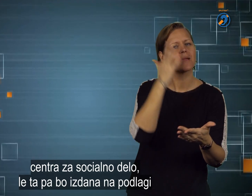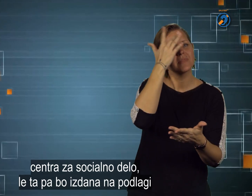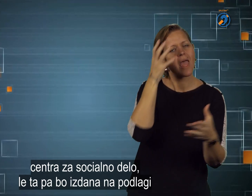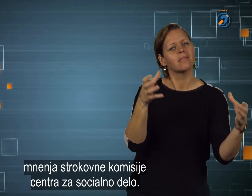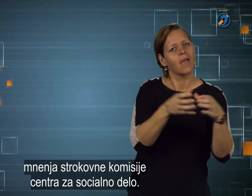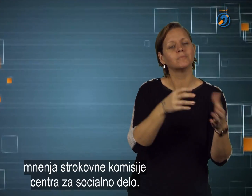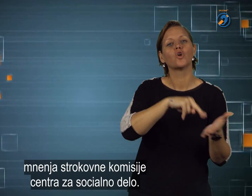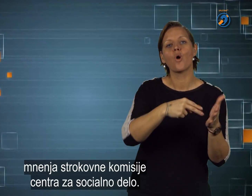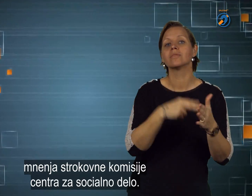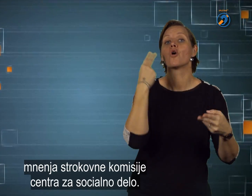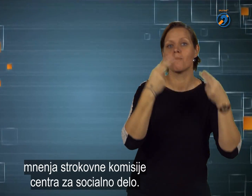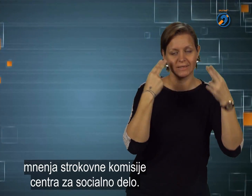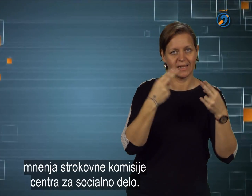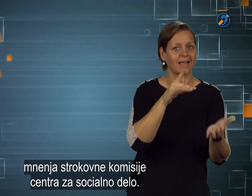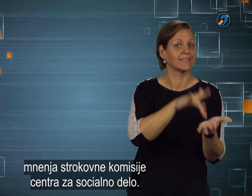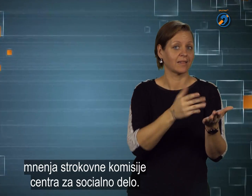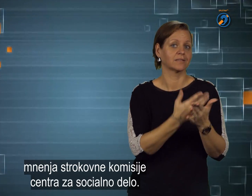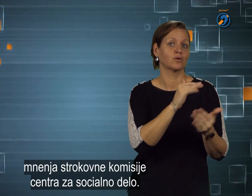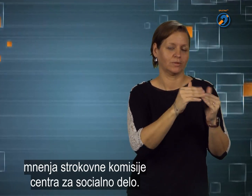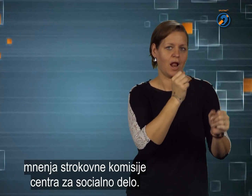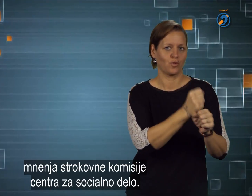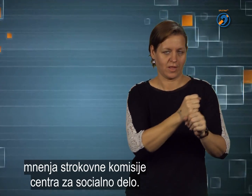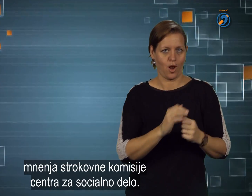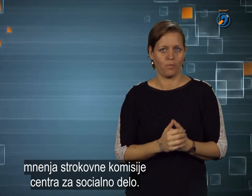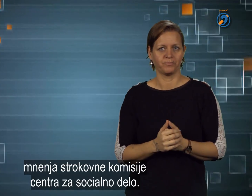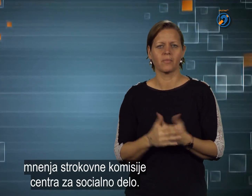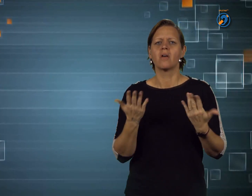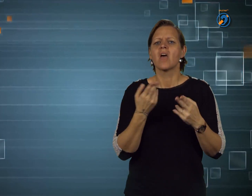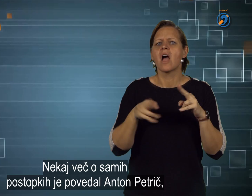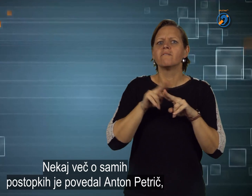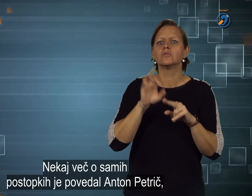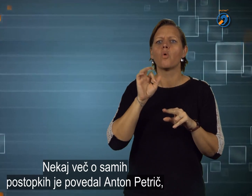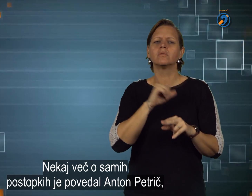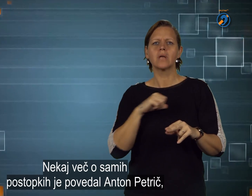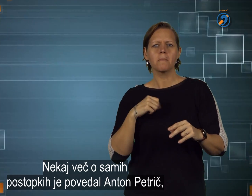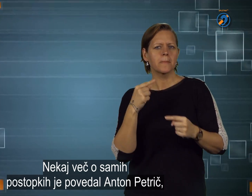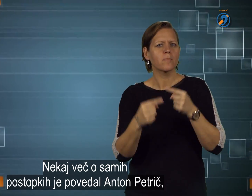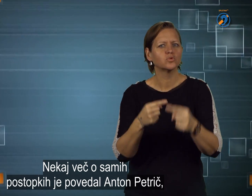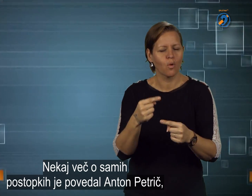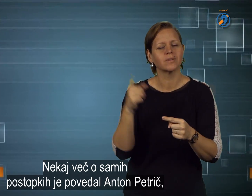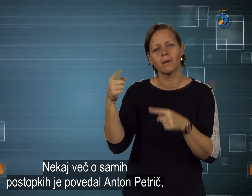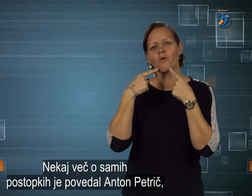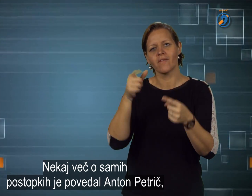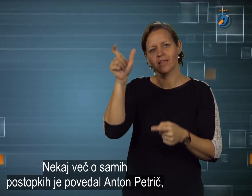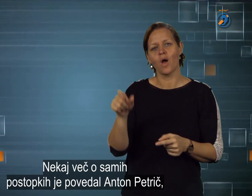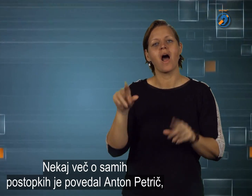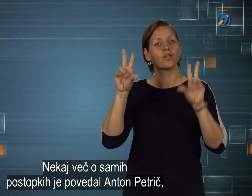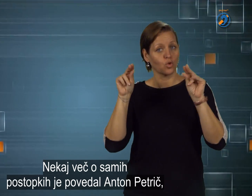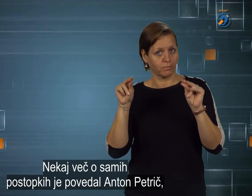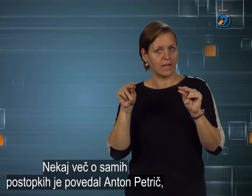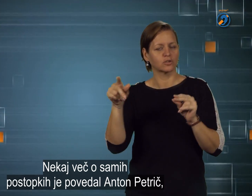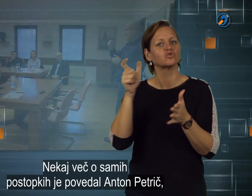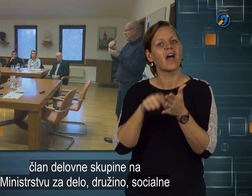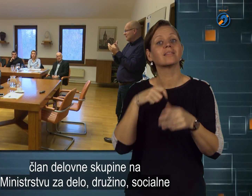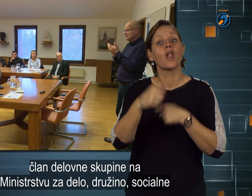pa bo izdana na podlagi mnenja strokovne komisije Centra za socialno delo. Nekaj več o samih postopkih je povedal